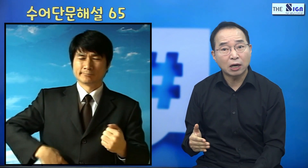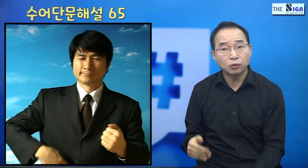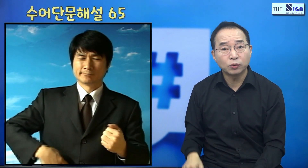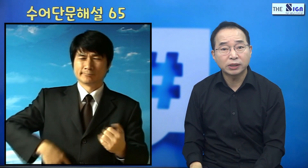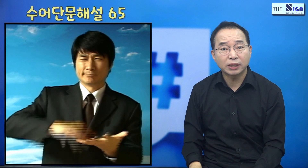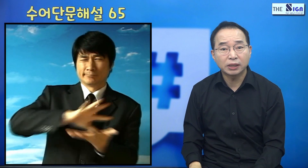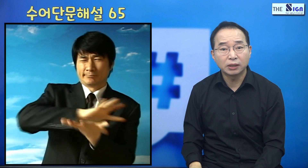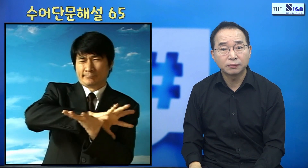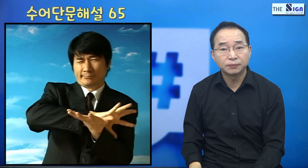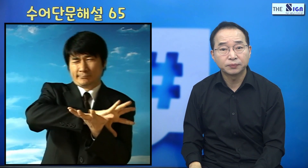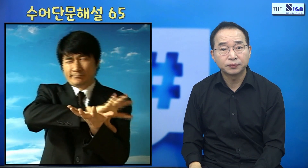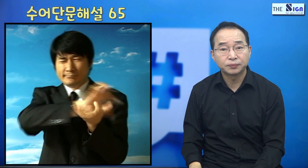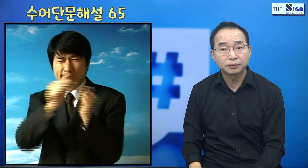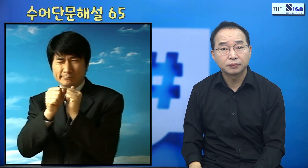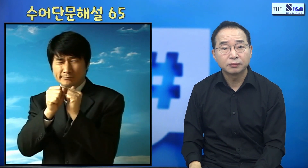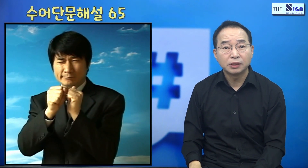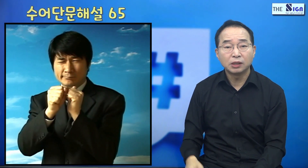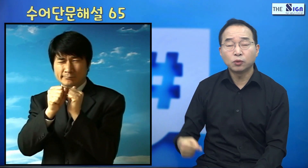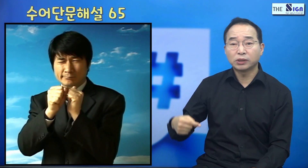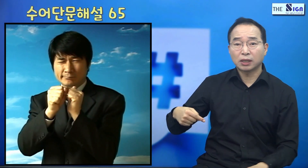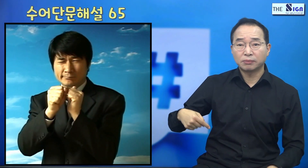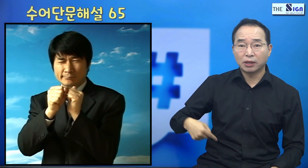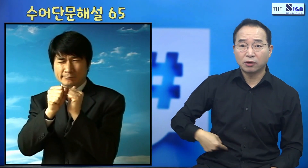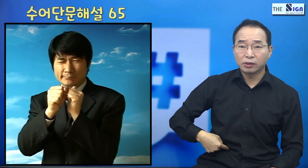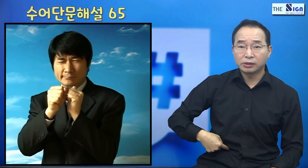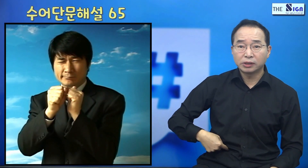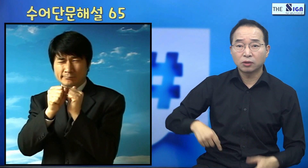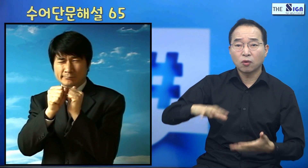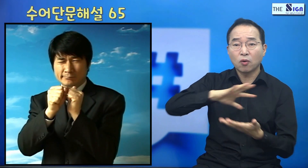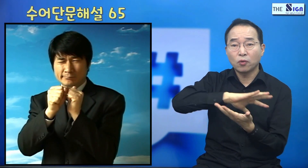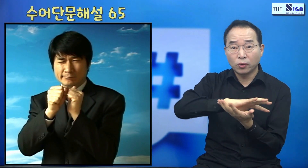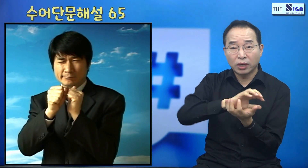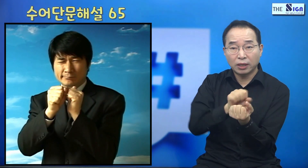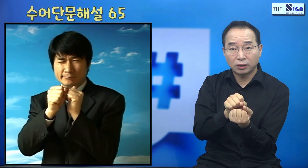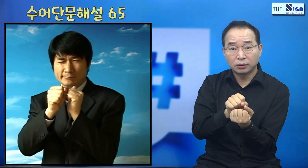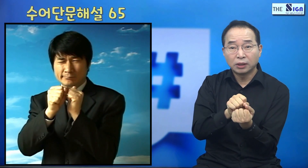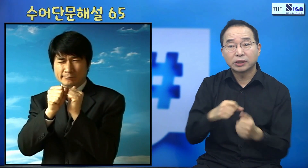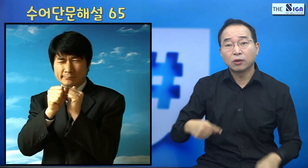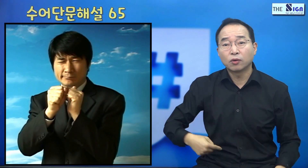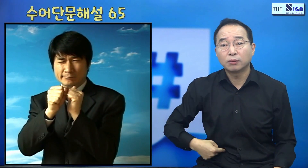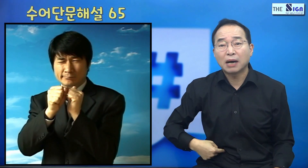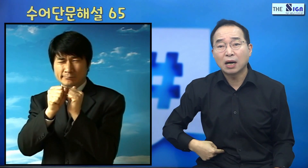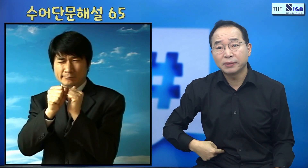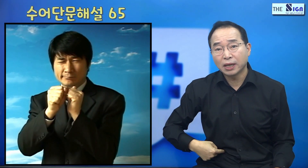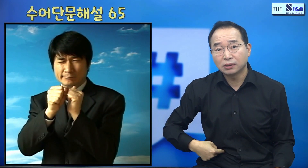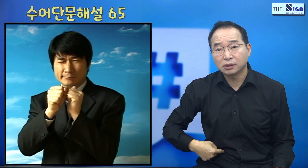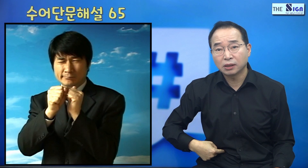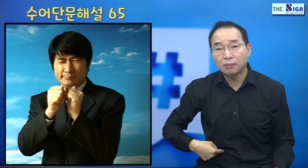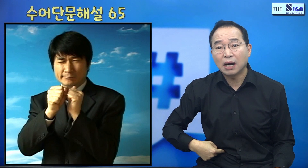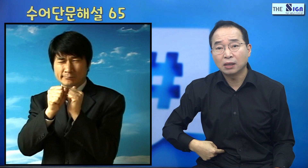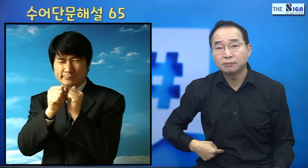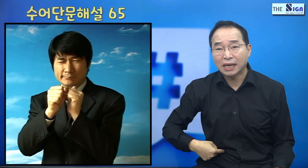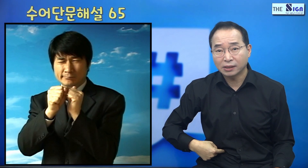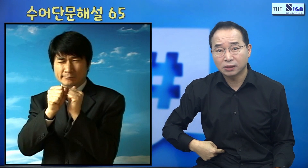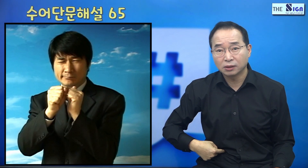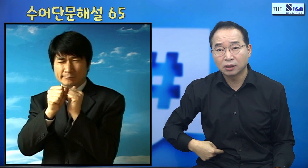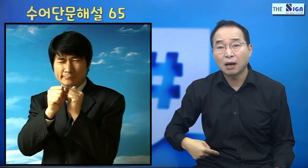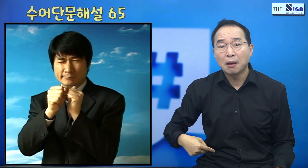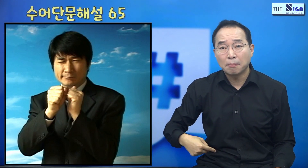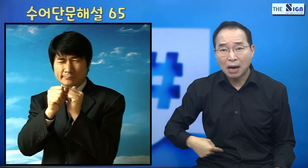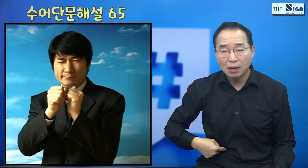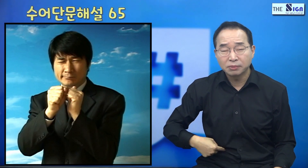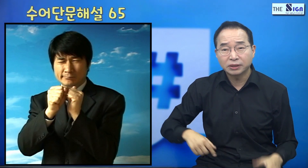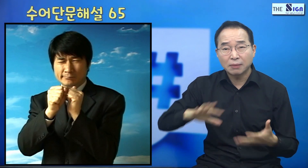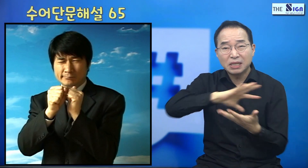다음에 나온 동작이 이 동작입니다. 여길 찍고 이렇게. 자, 이거는 마음이라는 뜻이에요. 마음, 양심.